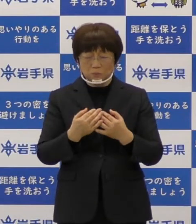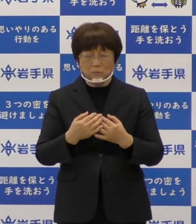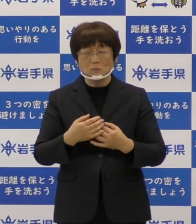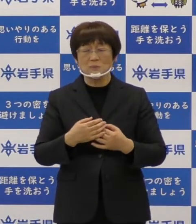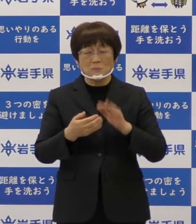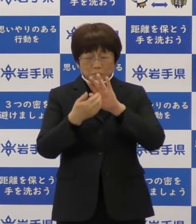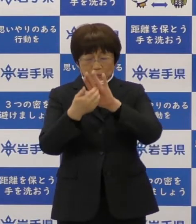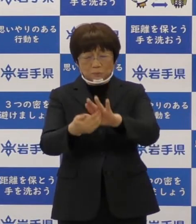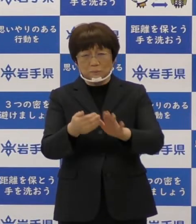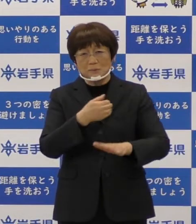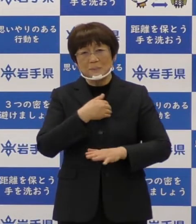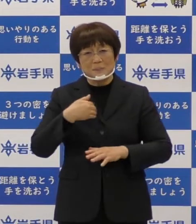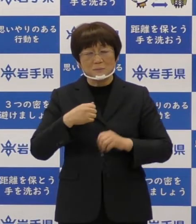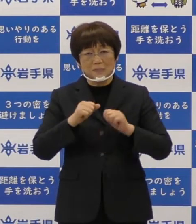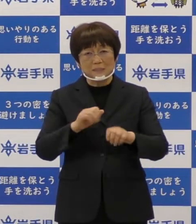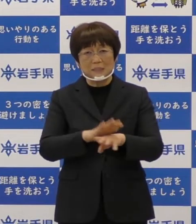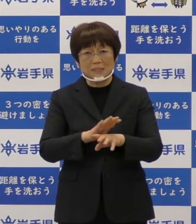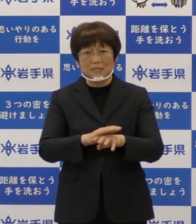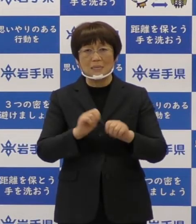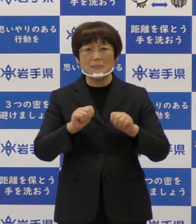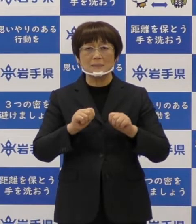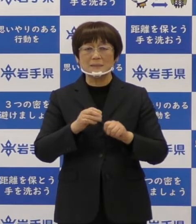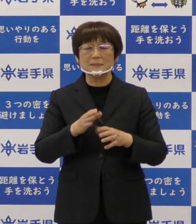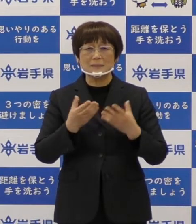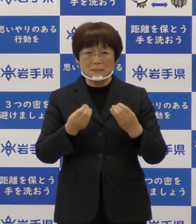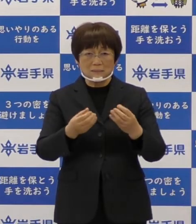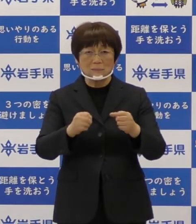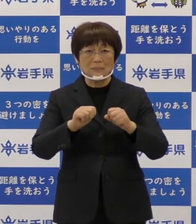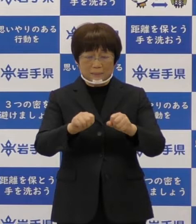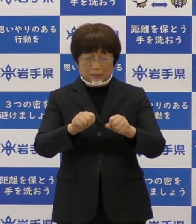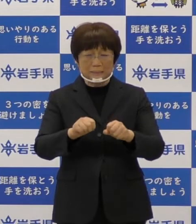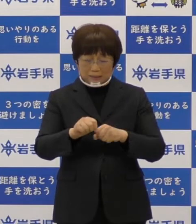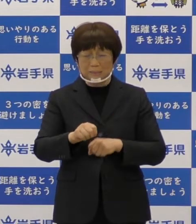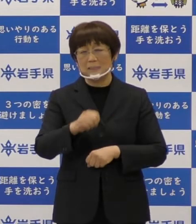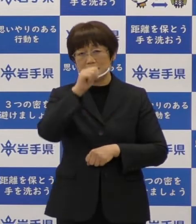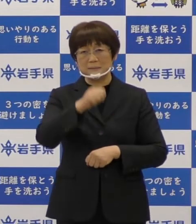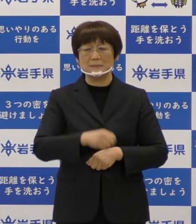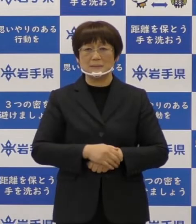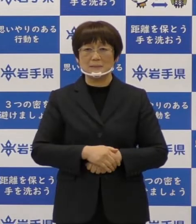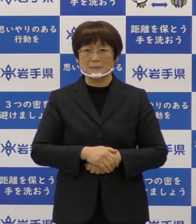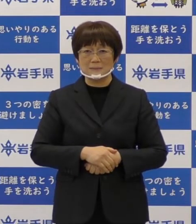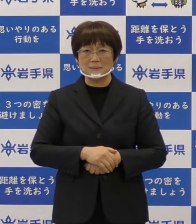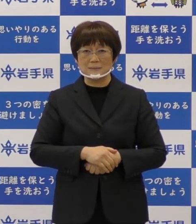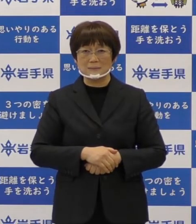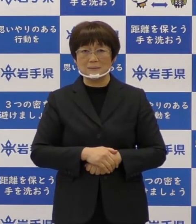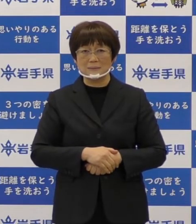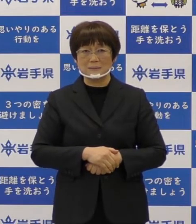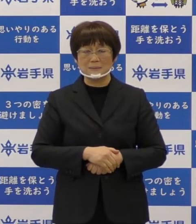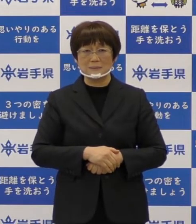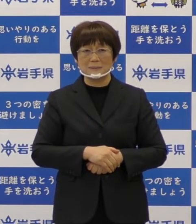で、そのやってくださいというのが趣旨です。 はい、